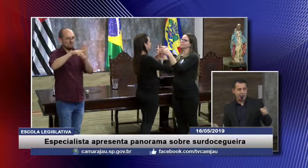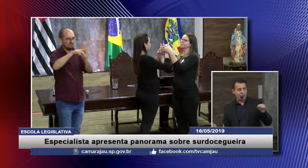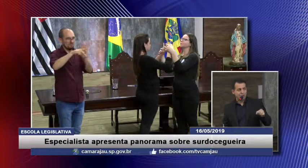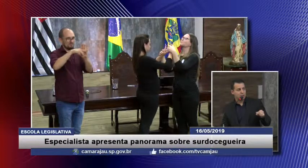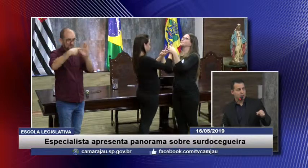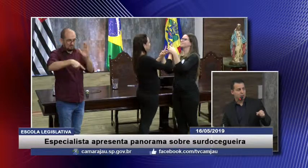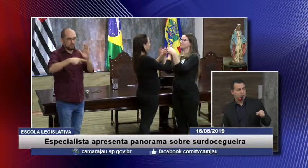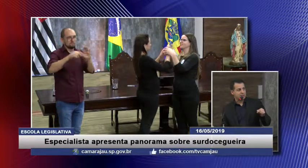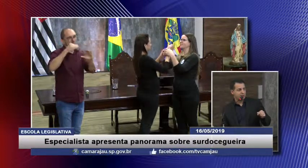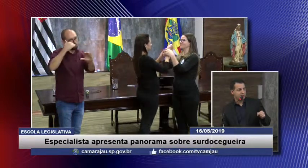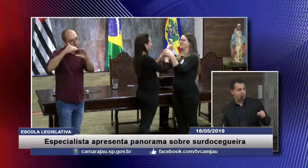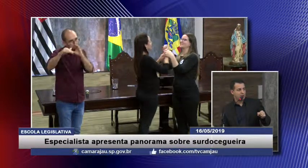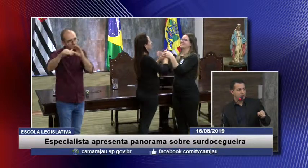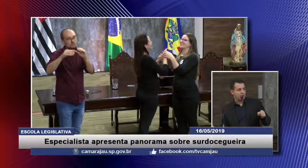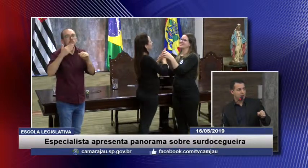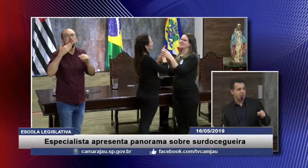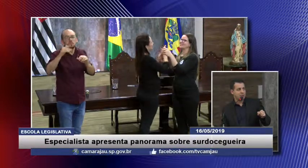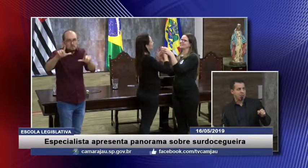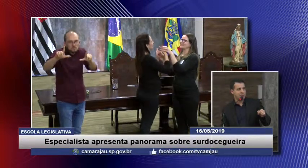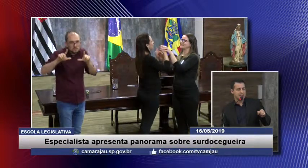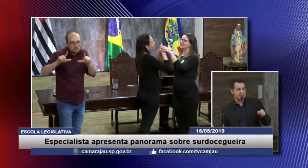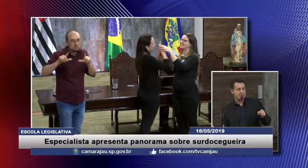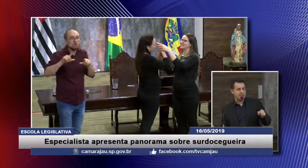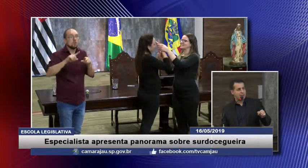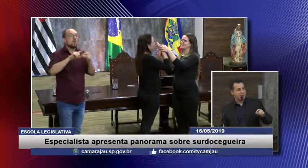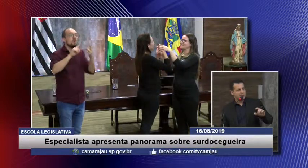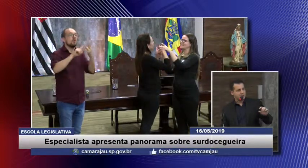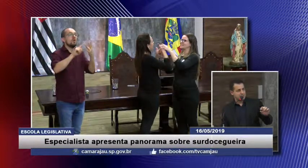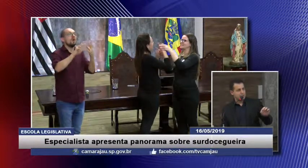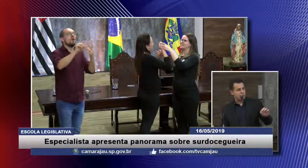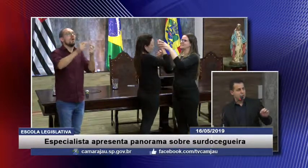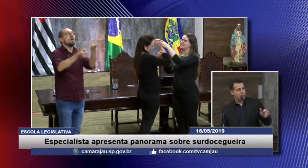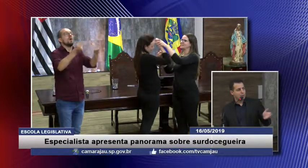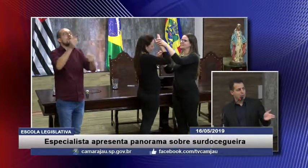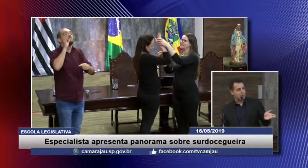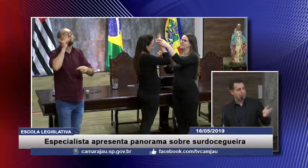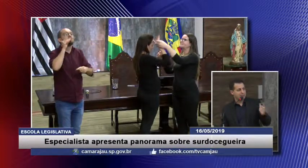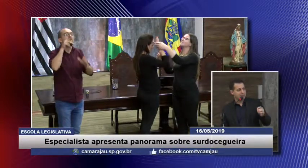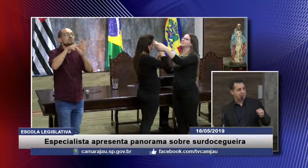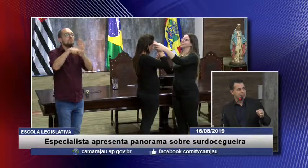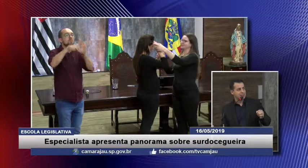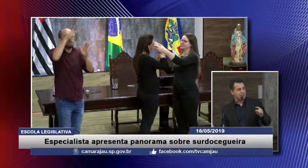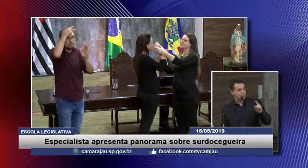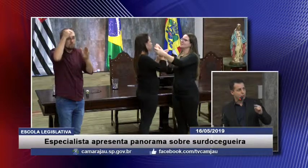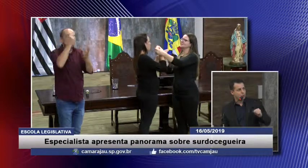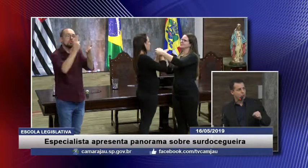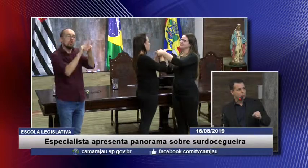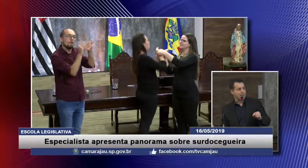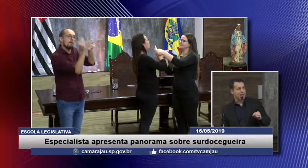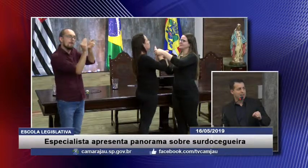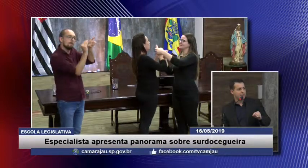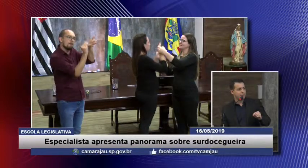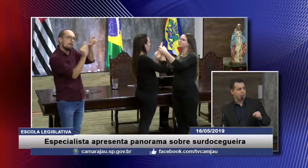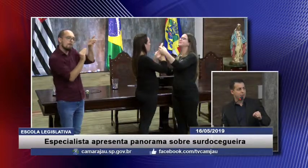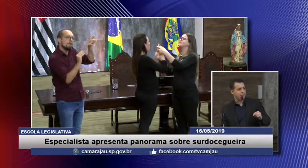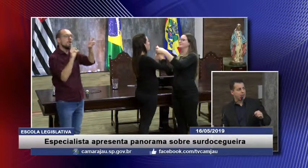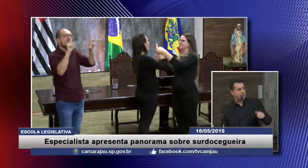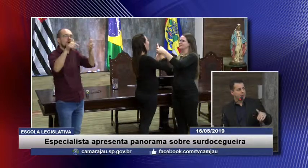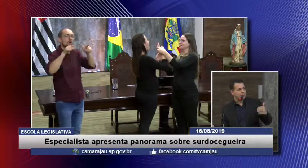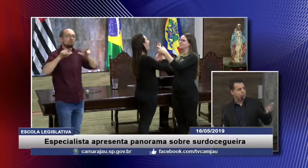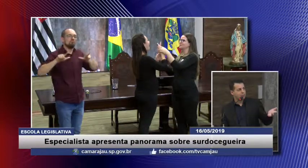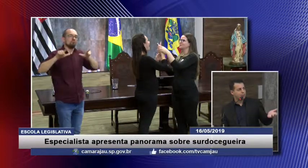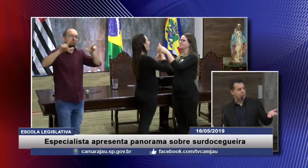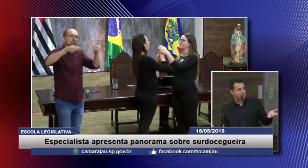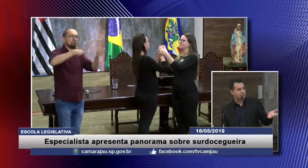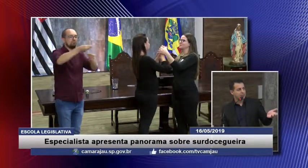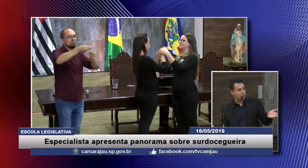camarajaú@camarajaú.sp.gov.br. Aos servidores da Prefeitura que estiveram presentes aqui, basta deixar o nome que nós iremos passar também para o pessoal do RH da Prefeitura, para